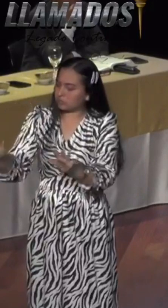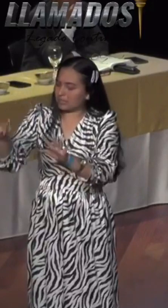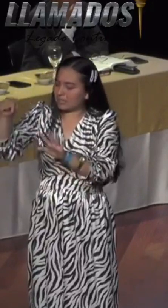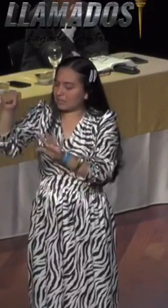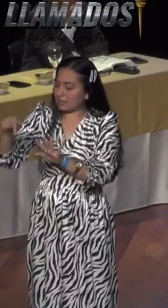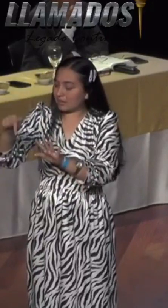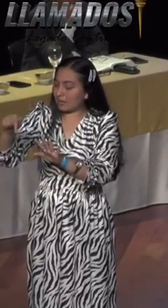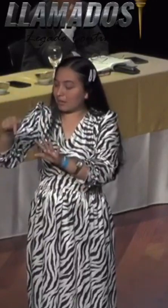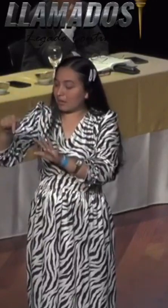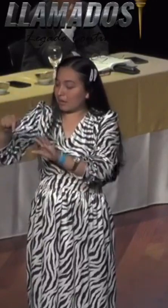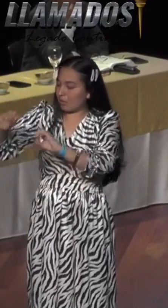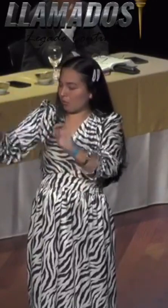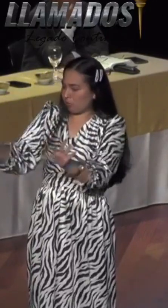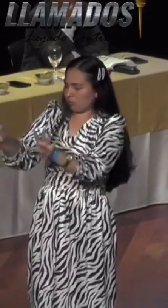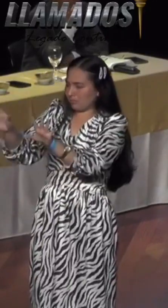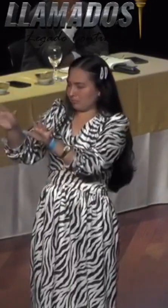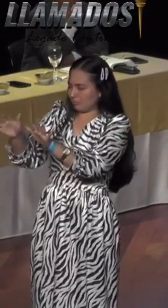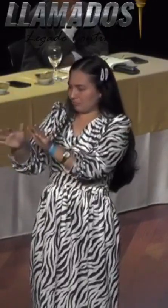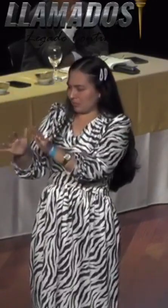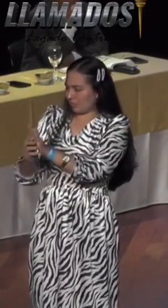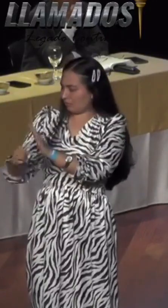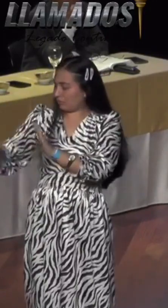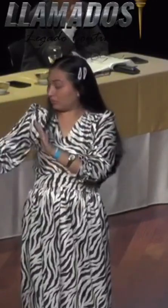Dios, nuestra vida será fútil y vana.